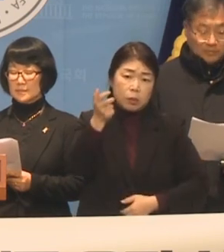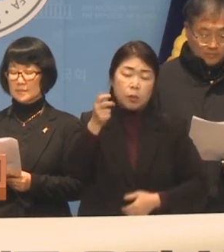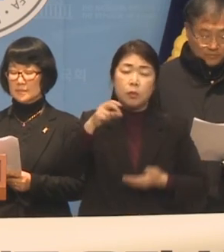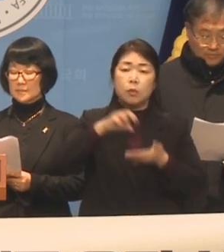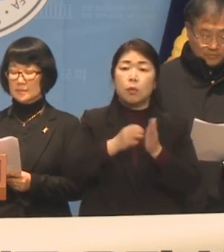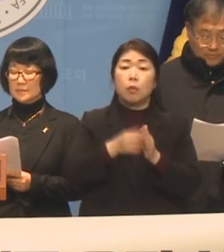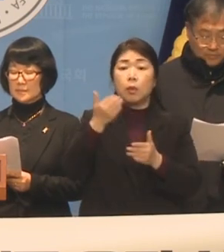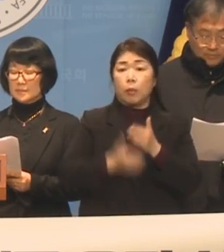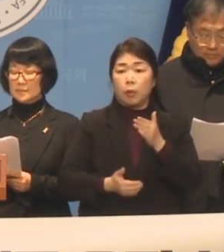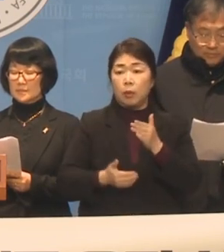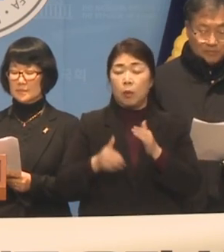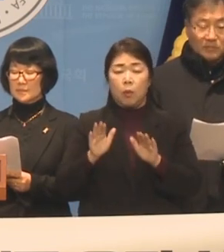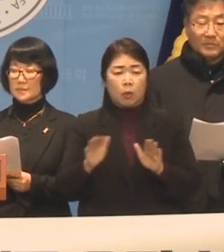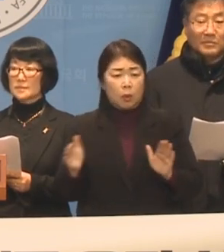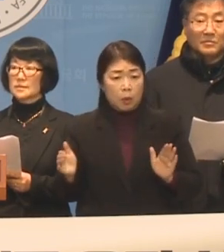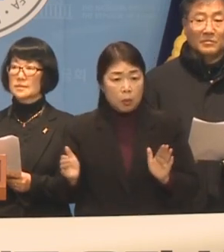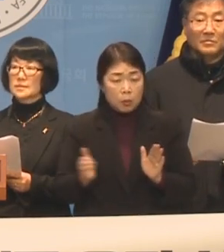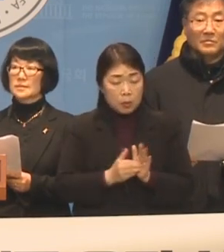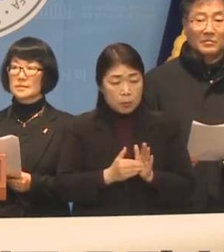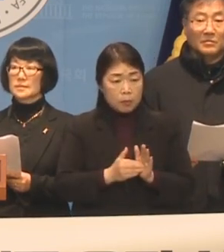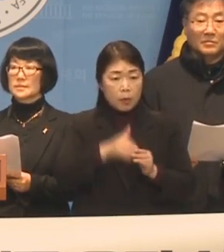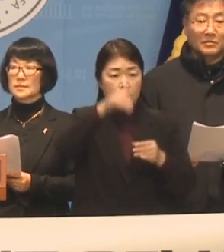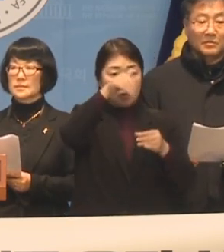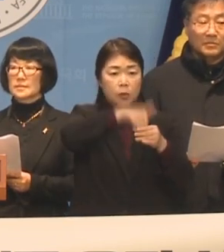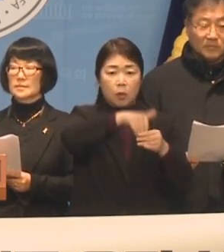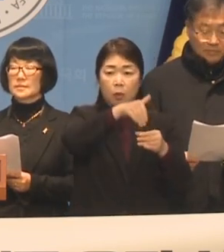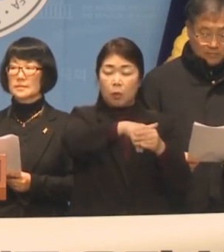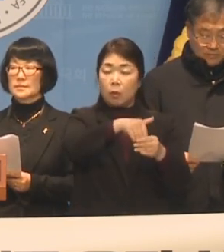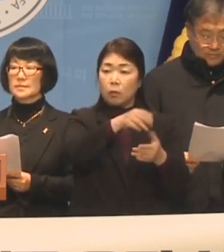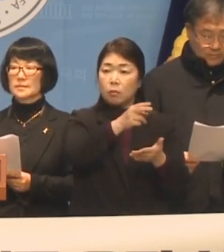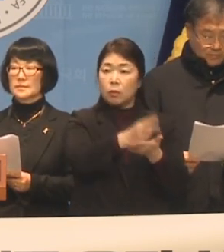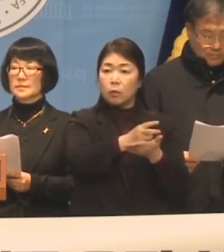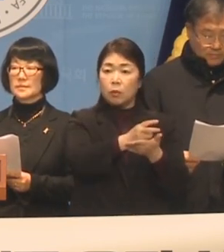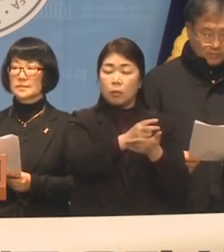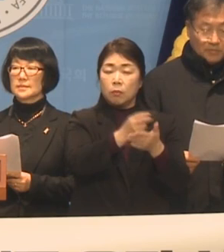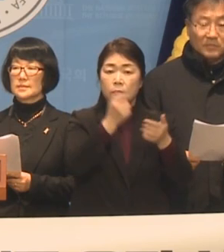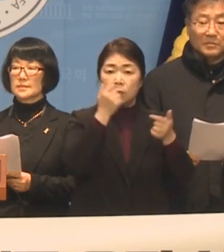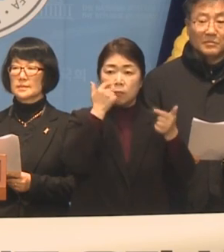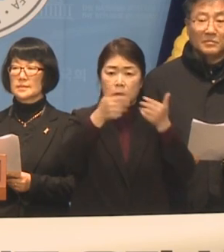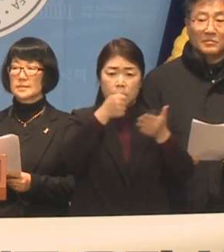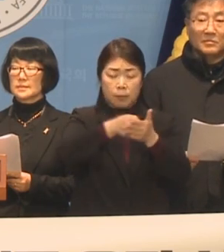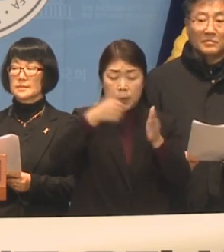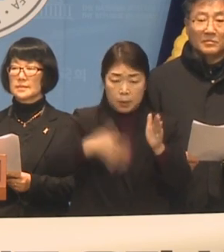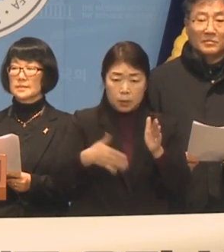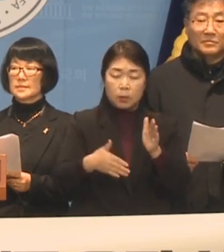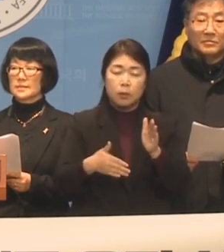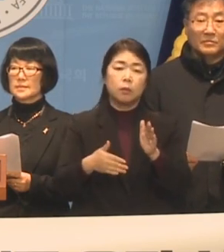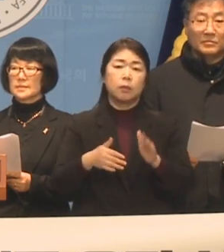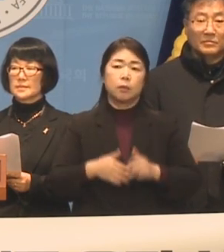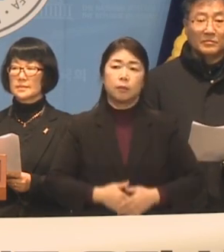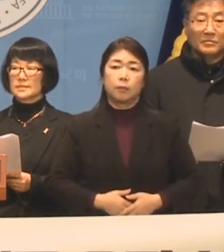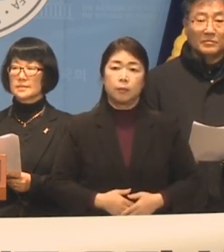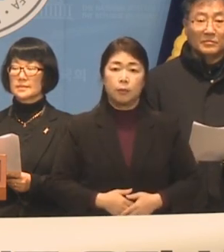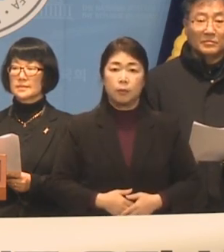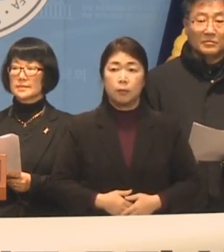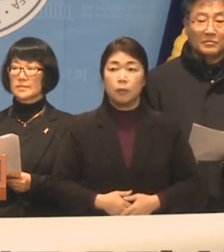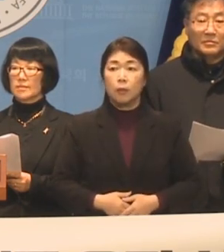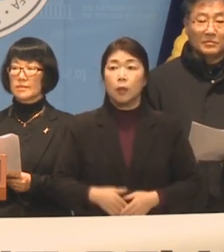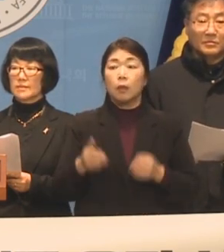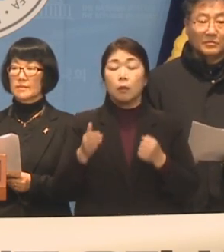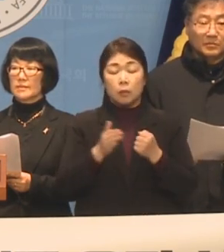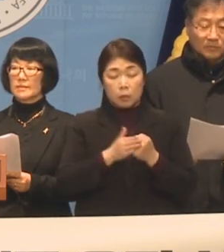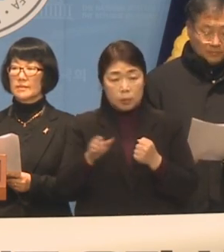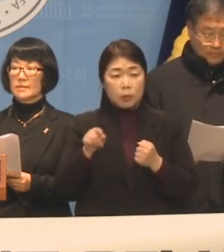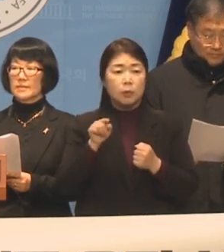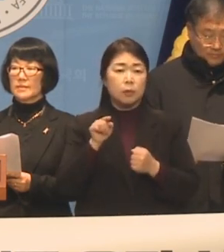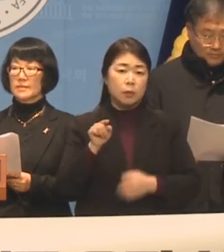않은 오늘까지도 선거제도가 확정되지 않고 있는 참담한 상황이다. 이러한 상황